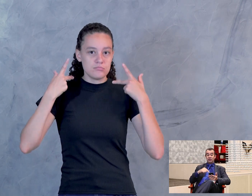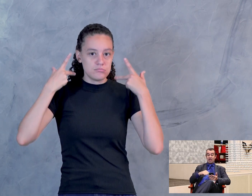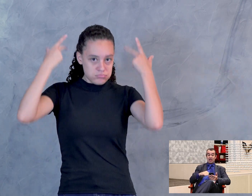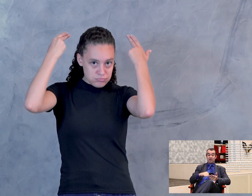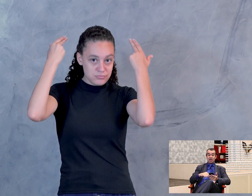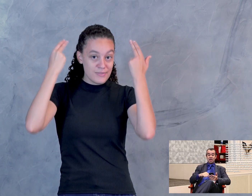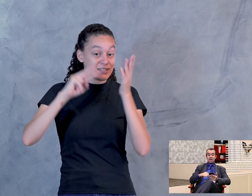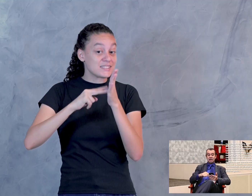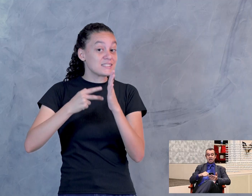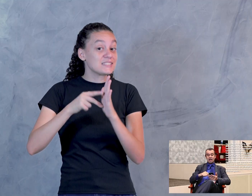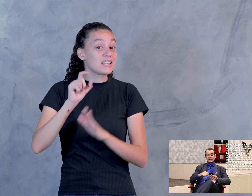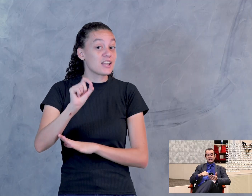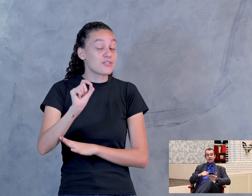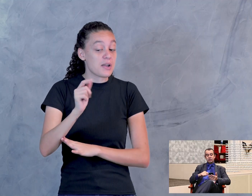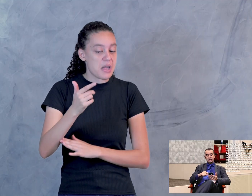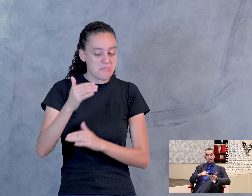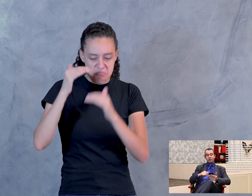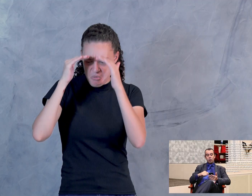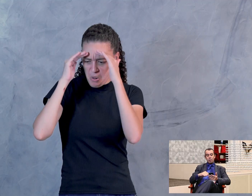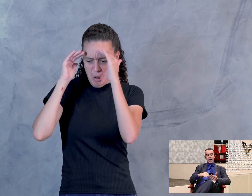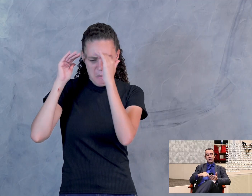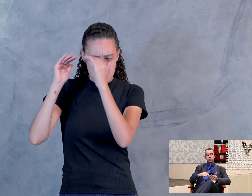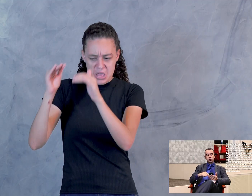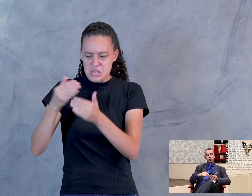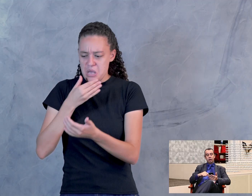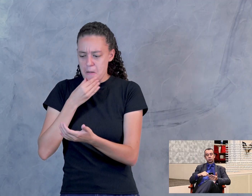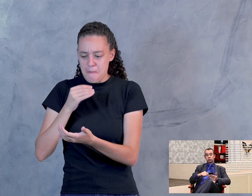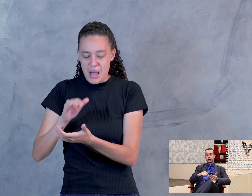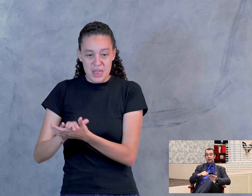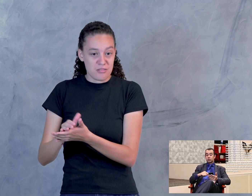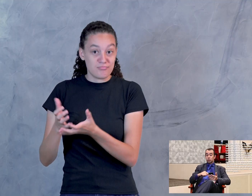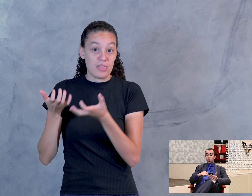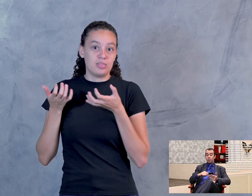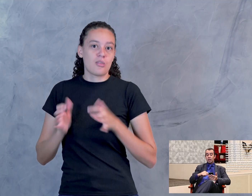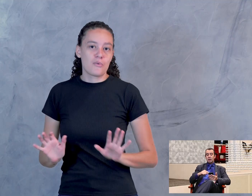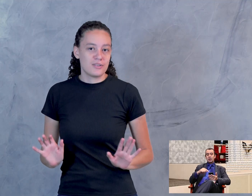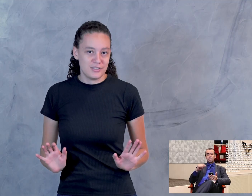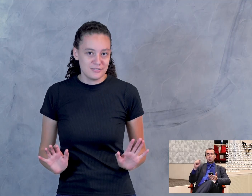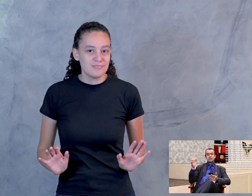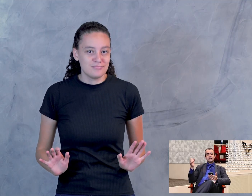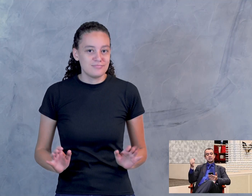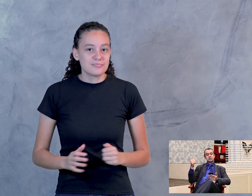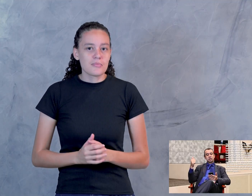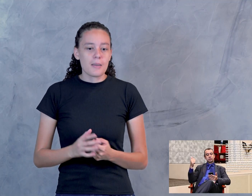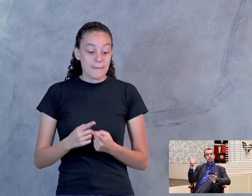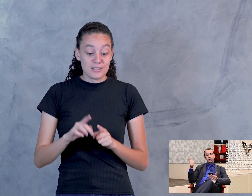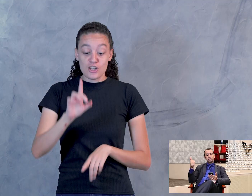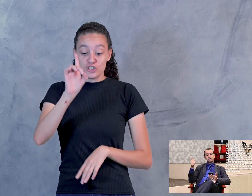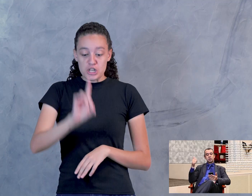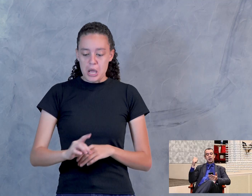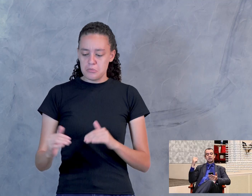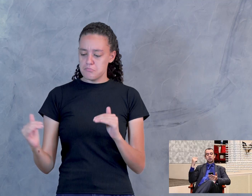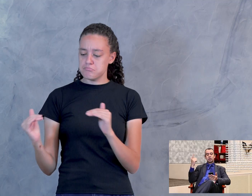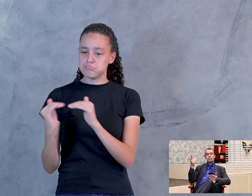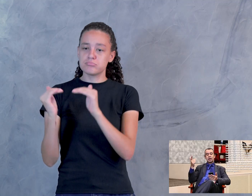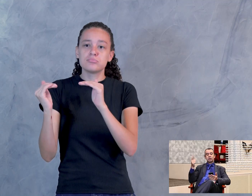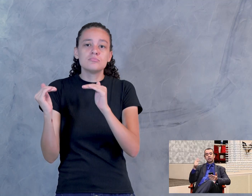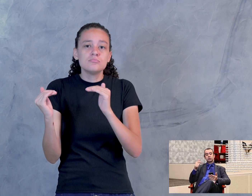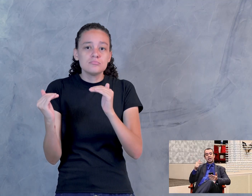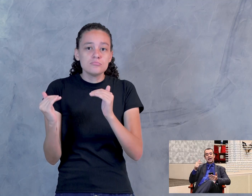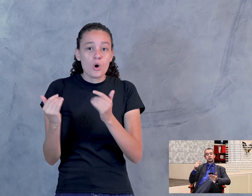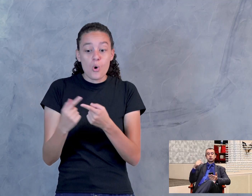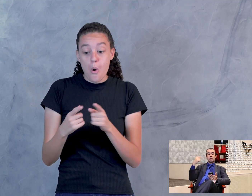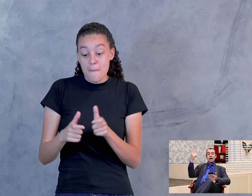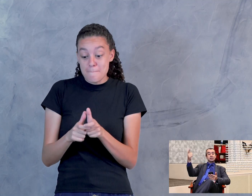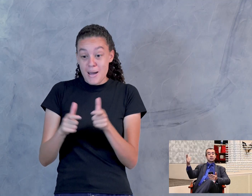que significava que elas não estavam mais sob a autoridade do homem, mas existiam direitos iguais, ou na